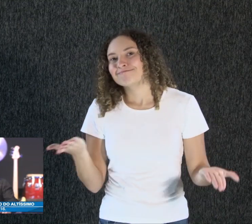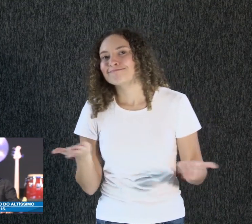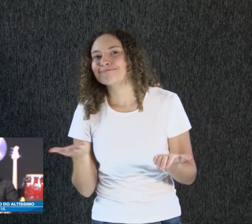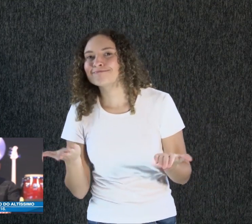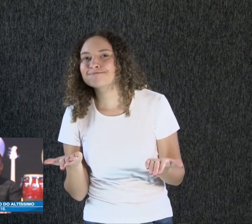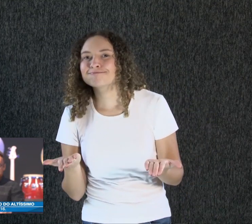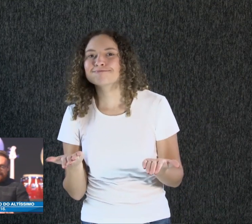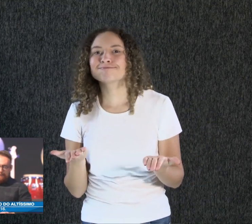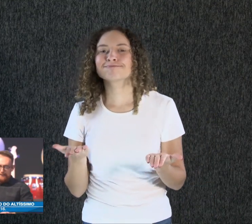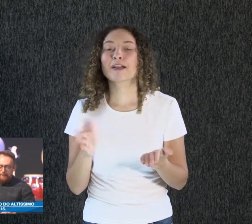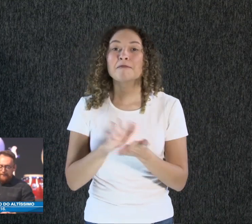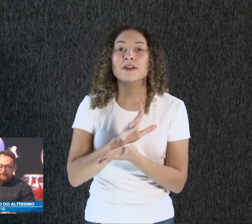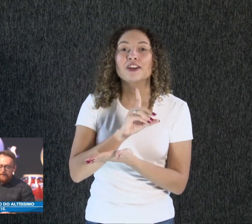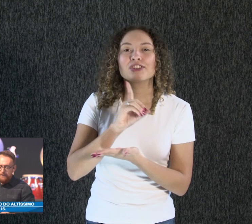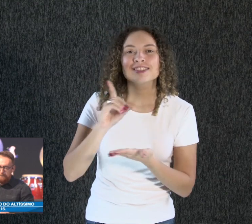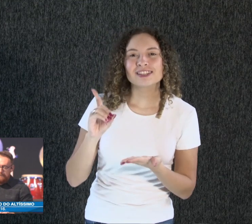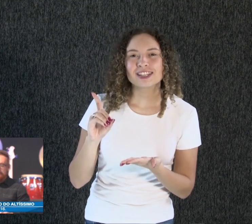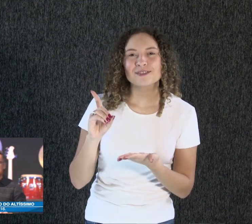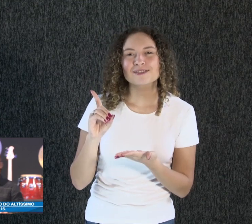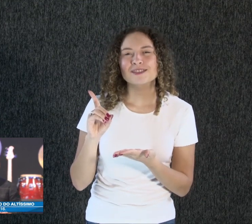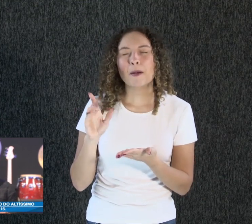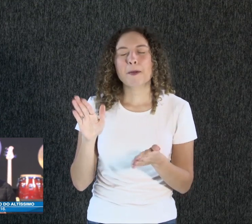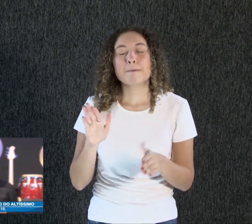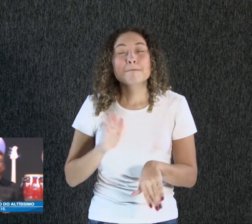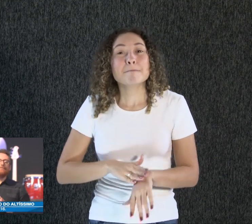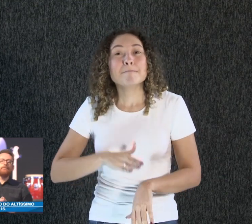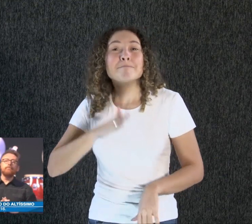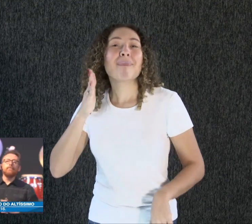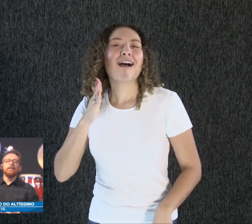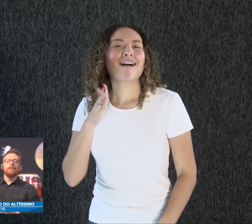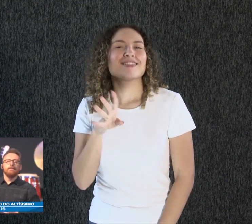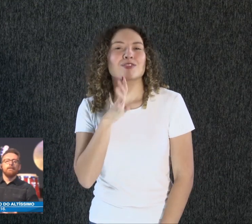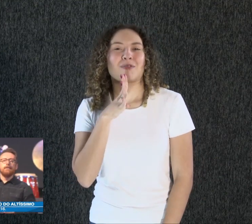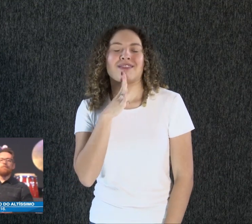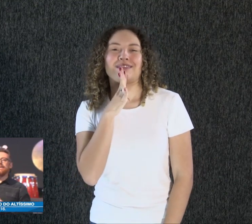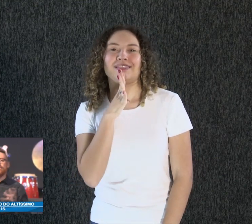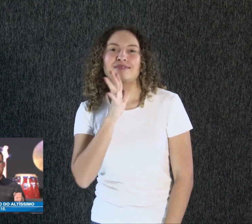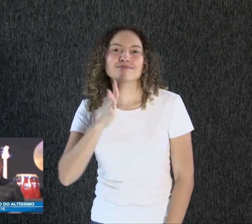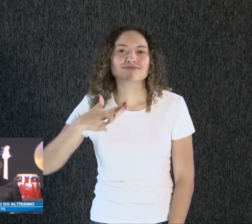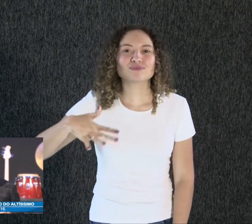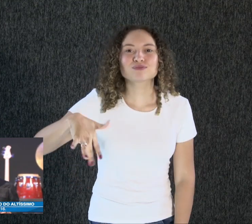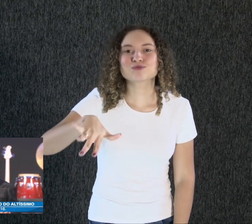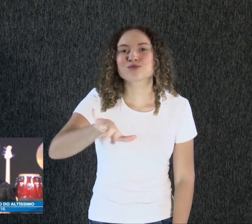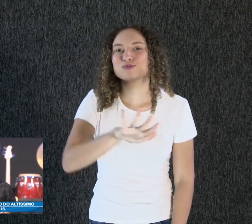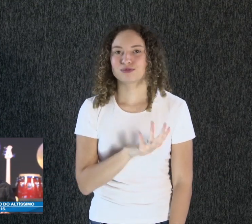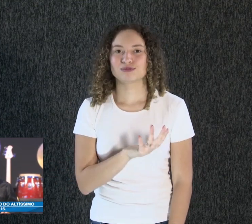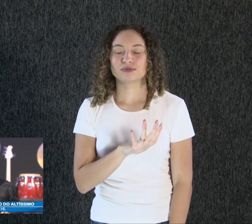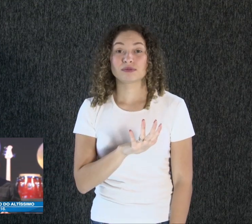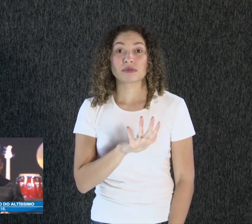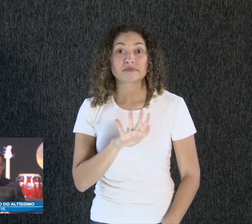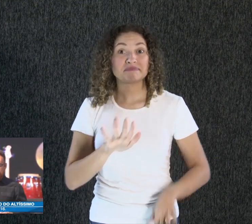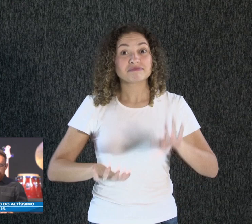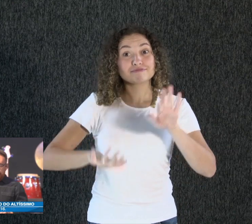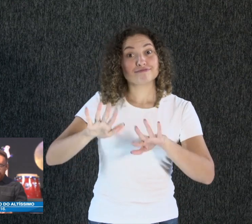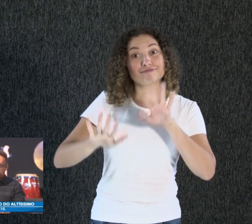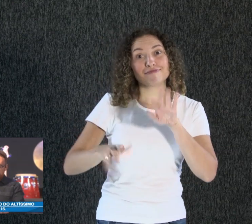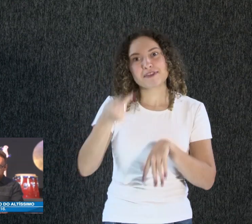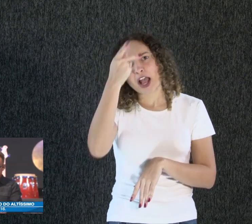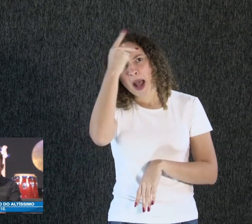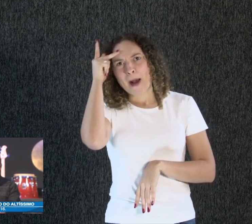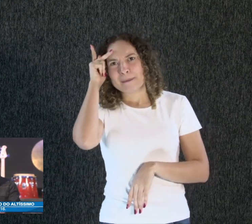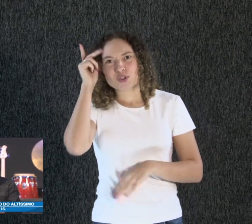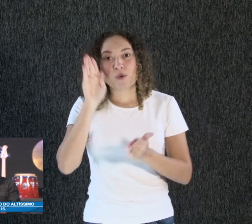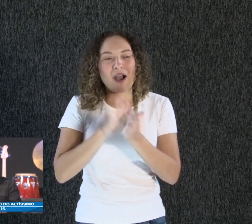Meus amigos, essa é uma das passagens bíblicas mais conhecidas.